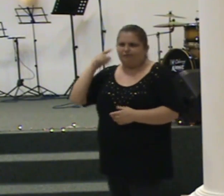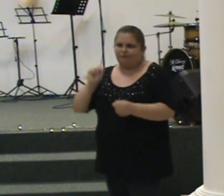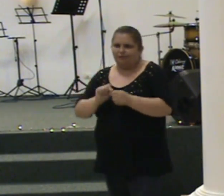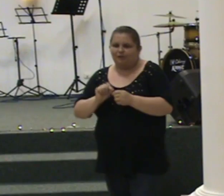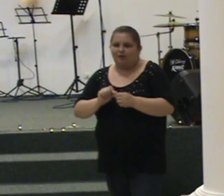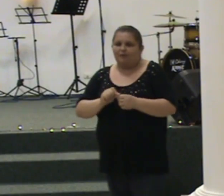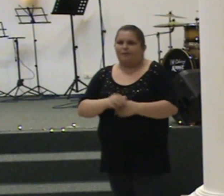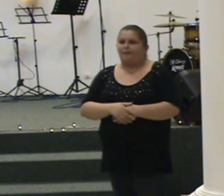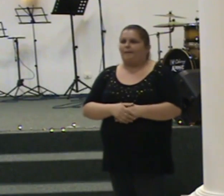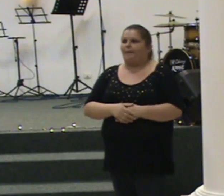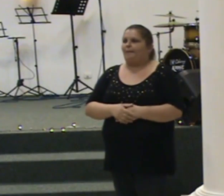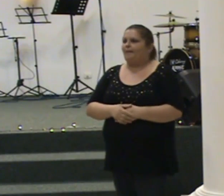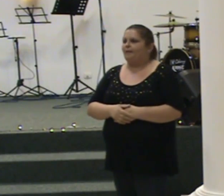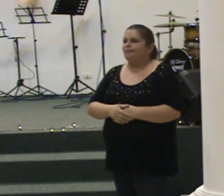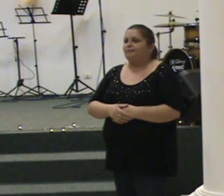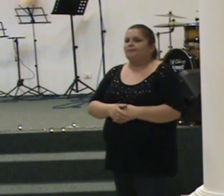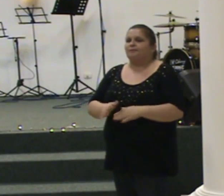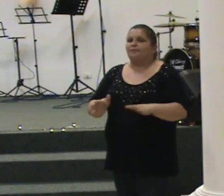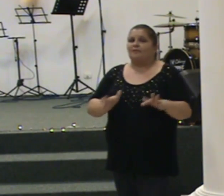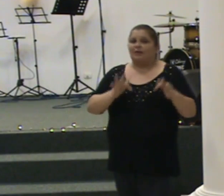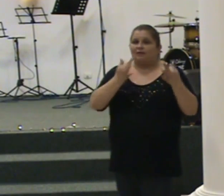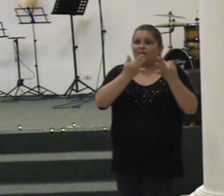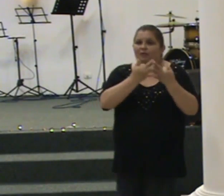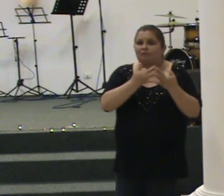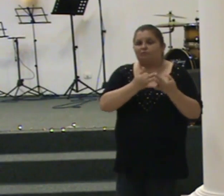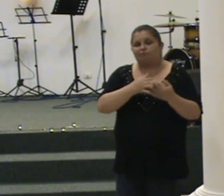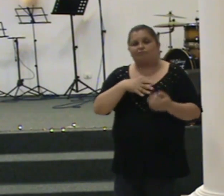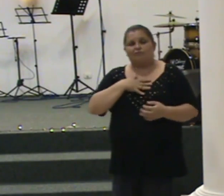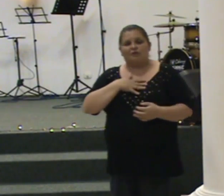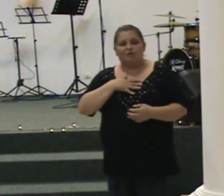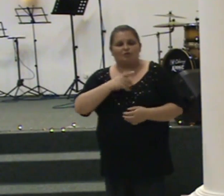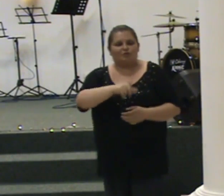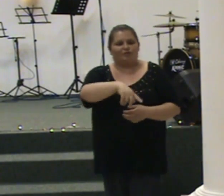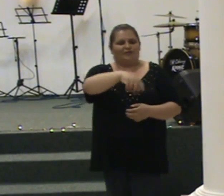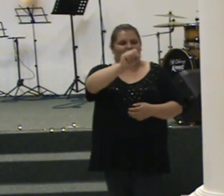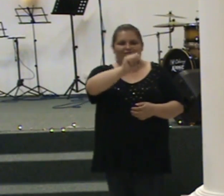atrás, já fizemos isso. E aí, uma família